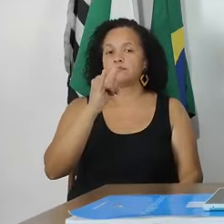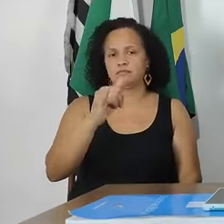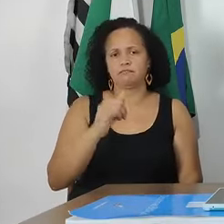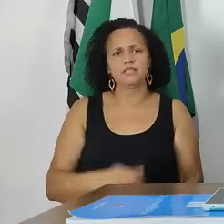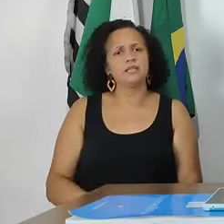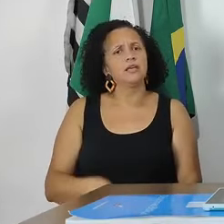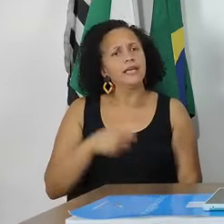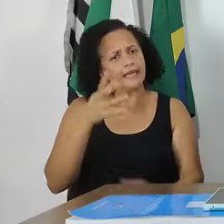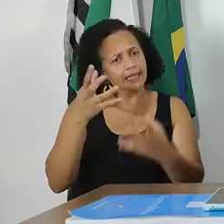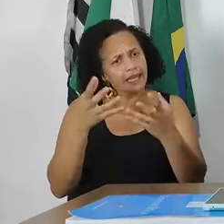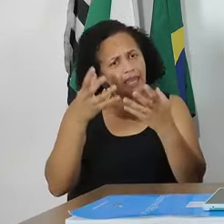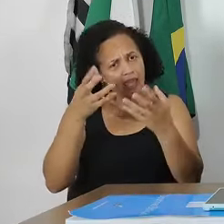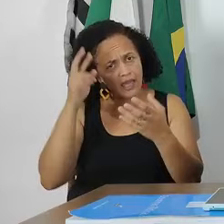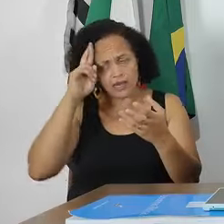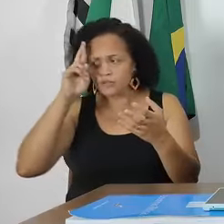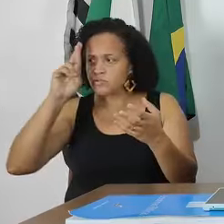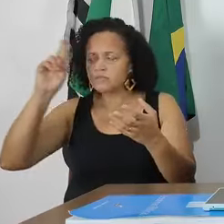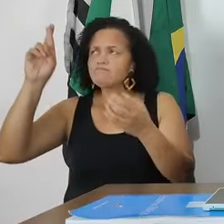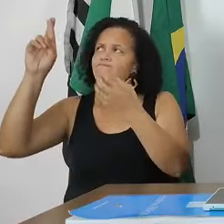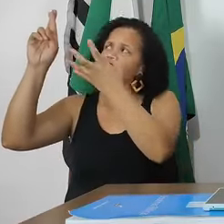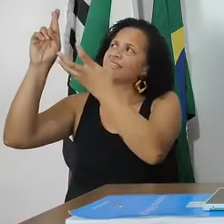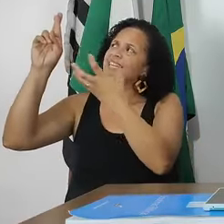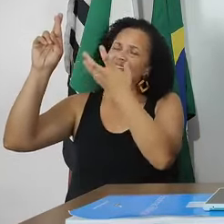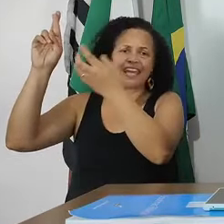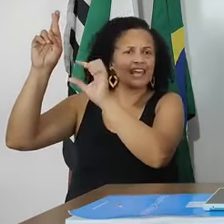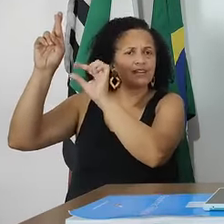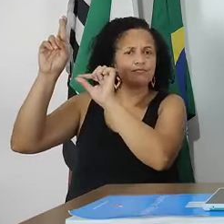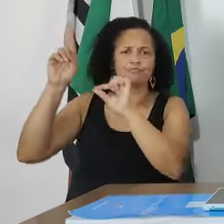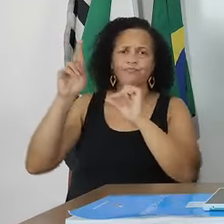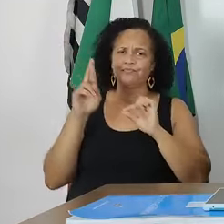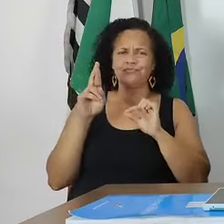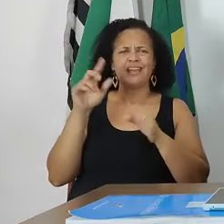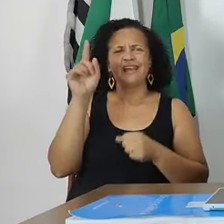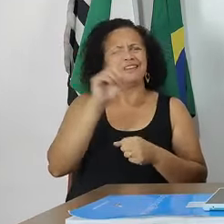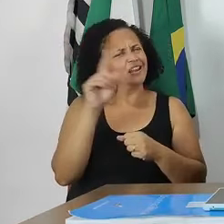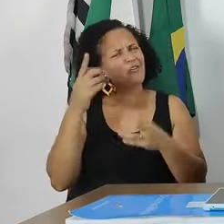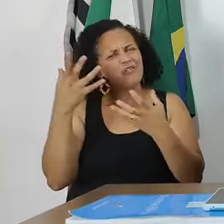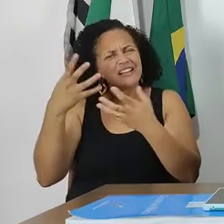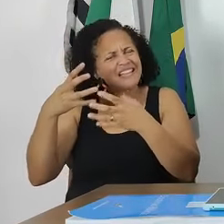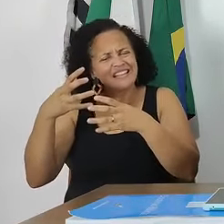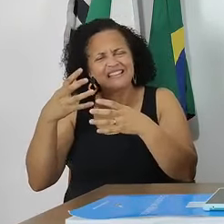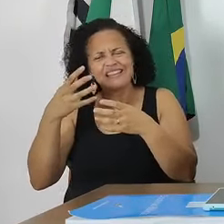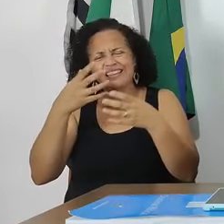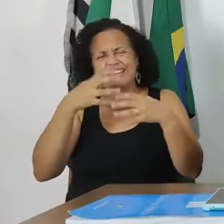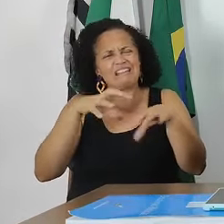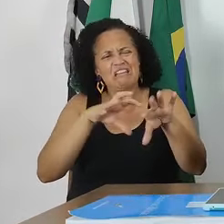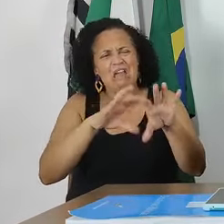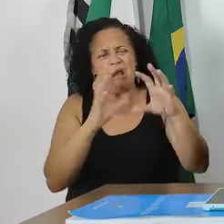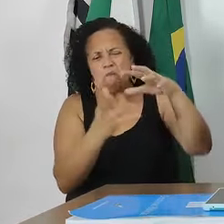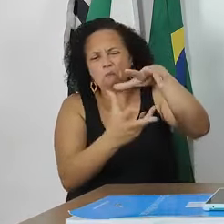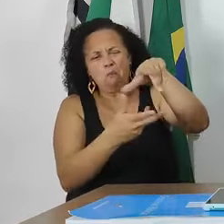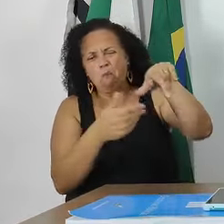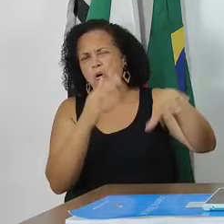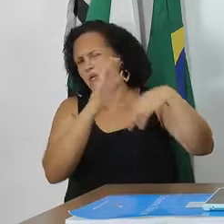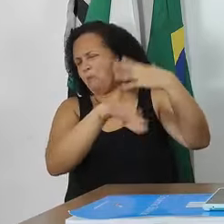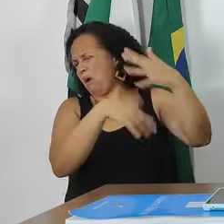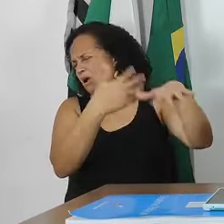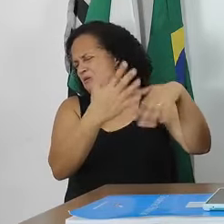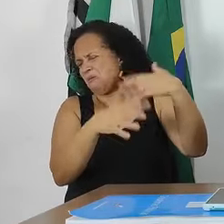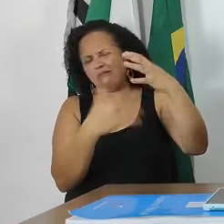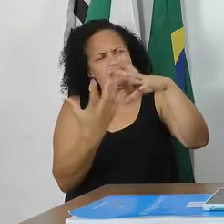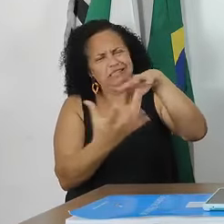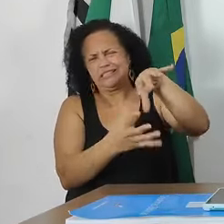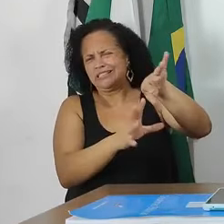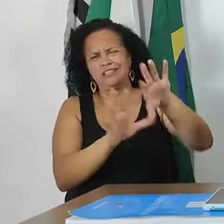Senhor. Não traz para dentro da sua casa o caos que está lá fora, né? E o abismo que está chamando para